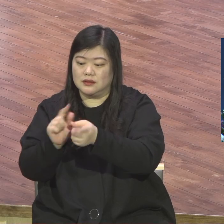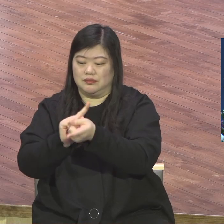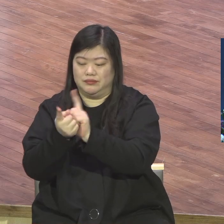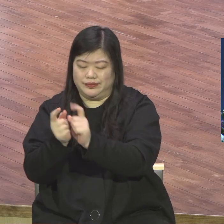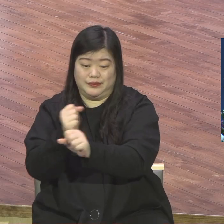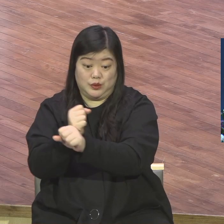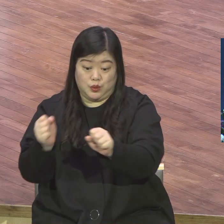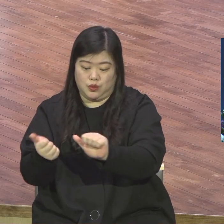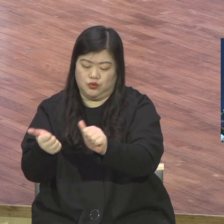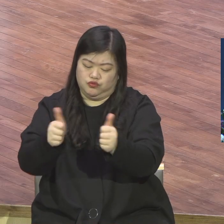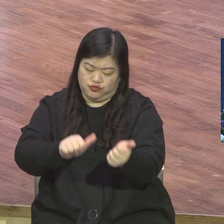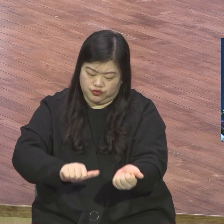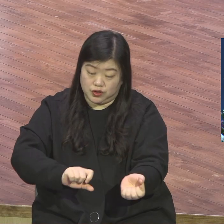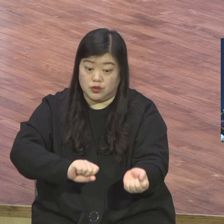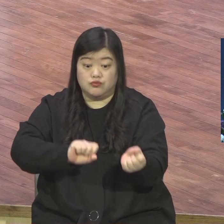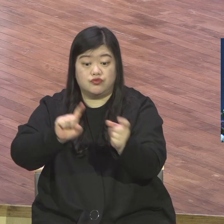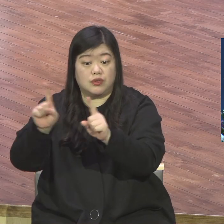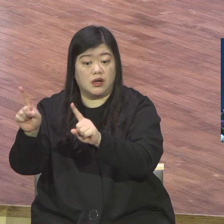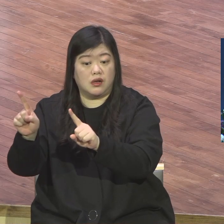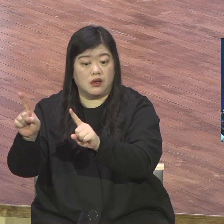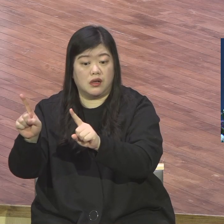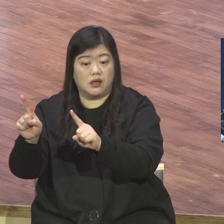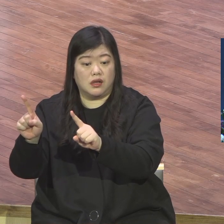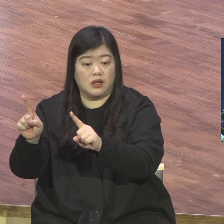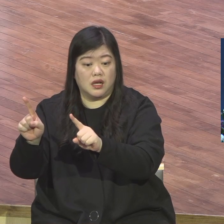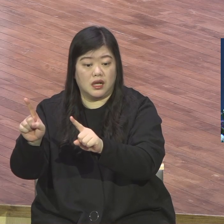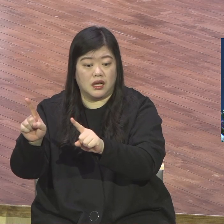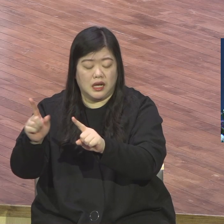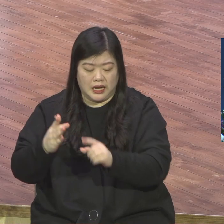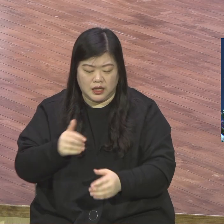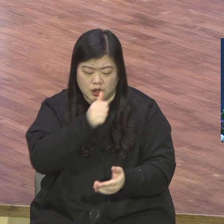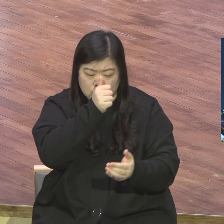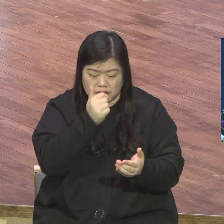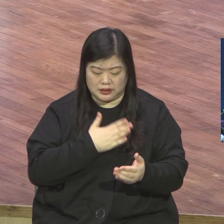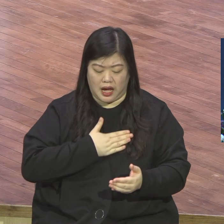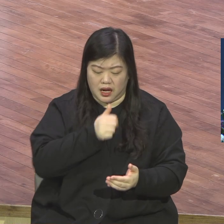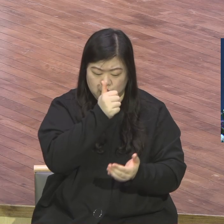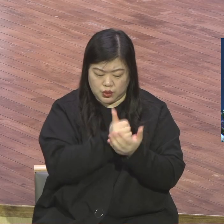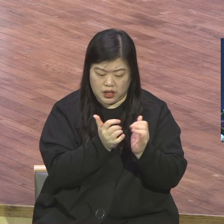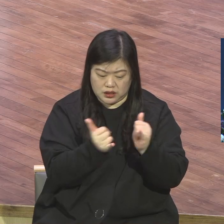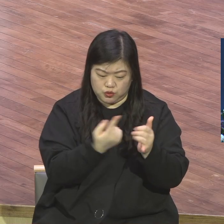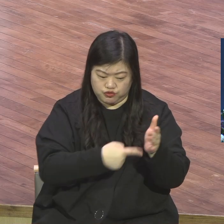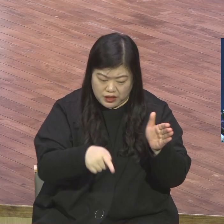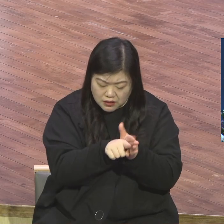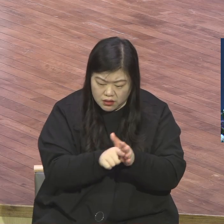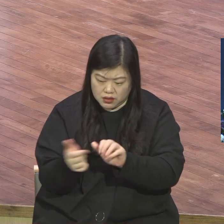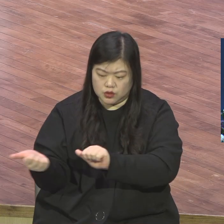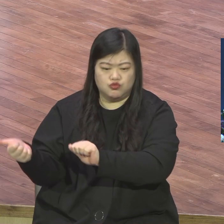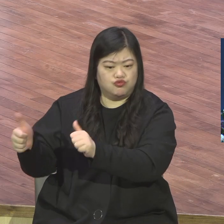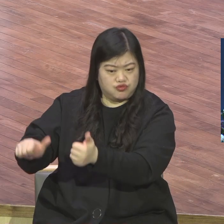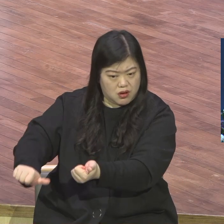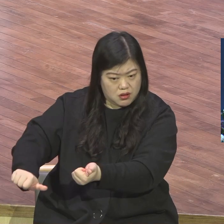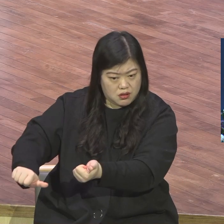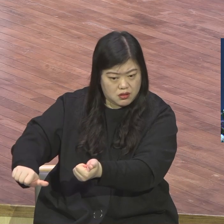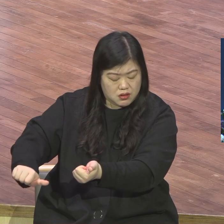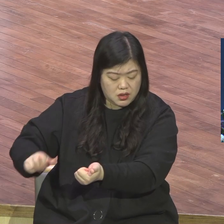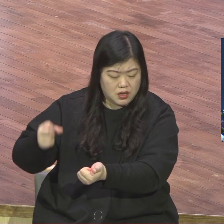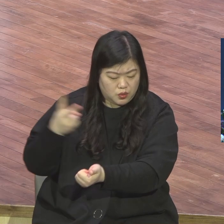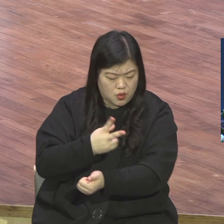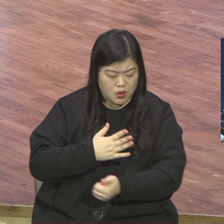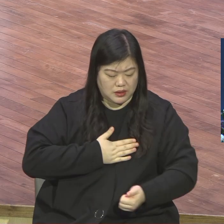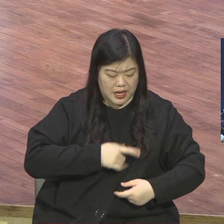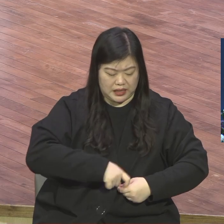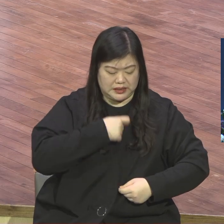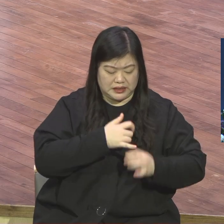위해서 죄인인 나를 어렵게 하기 위해서 십자가 지시고 죽으시고 부활하셨구나.